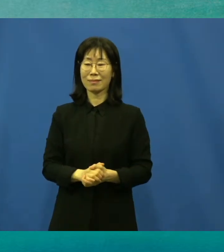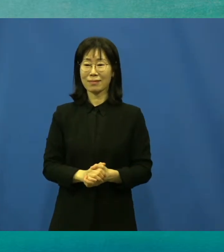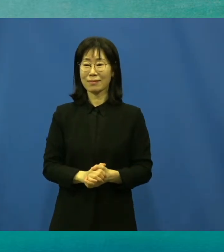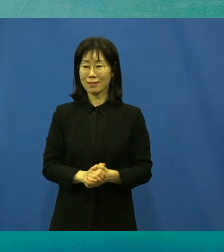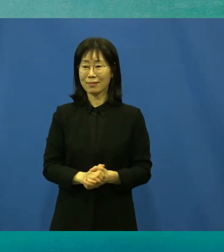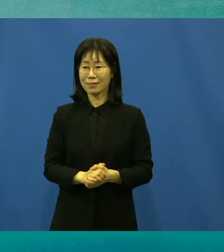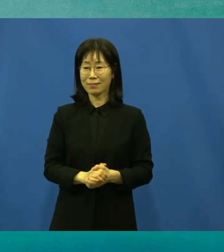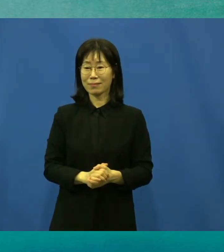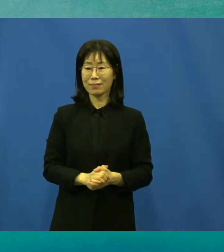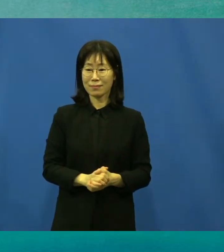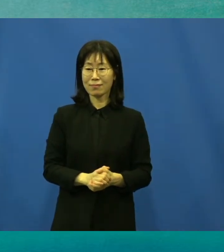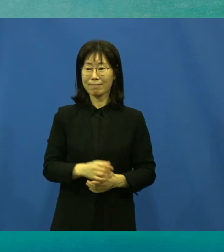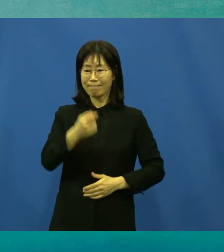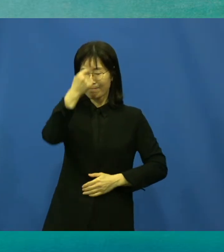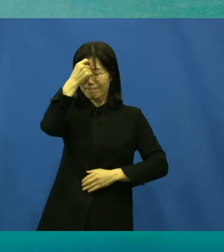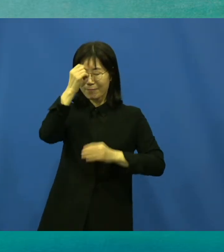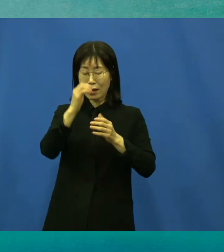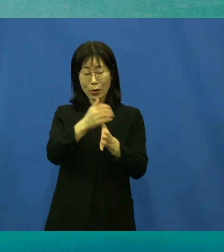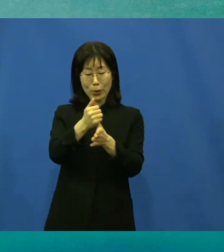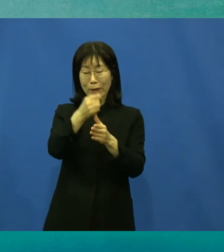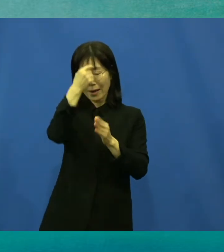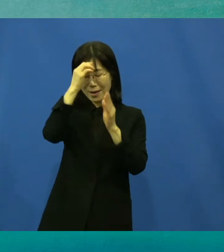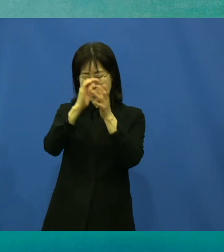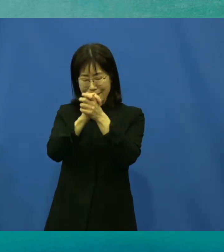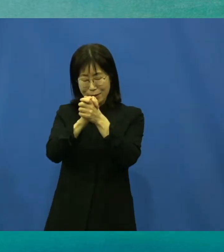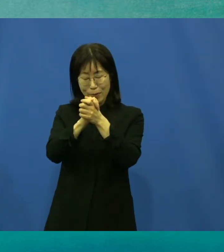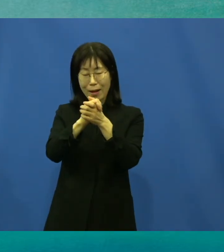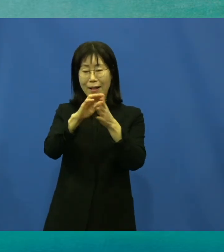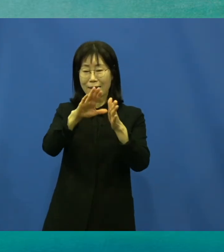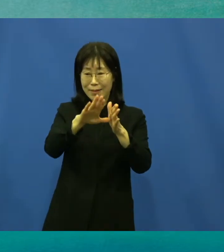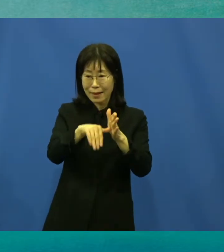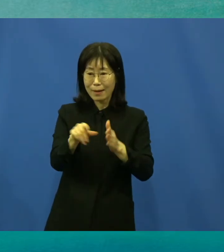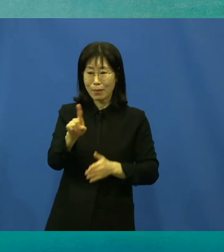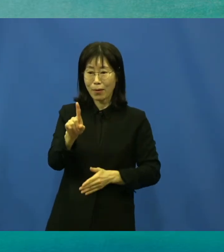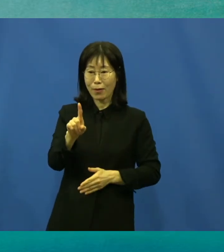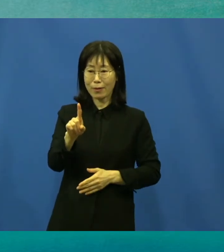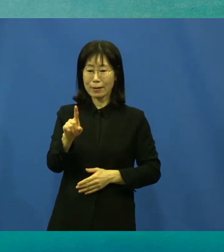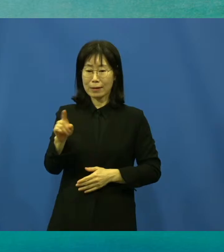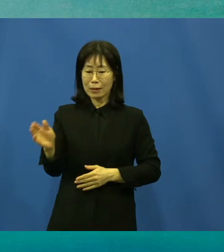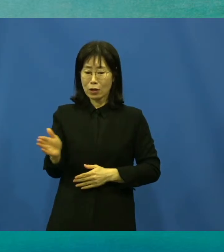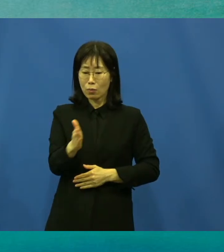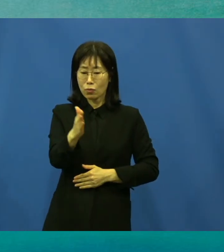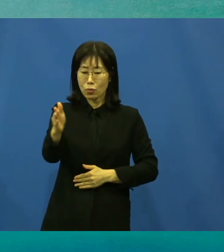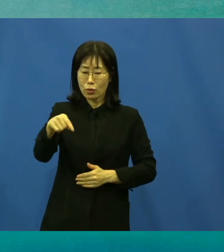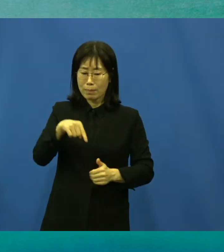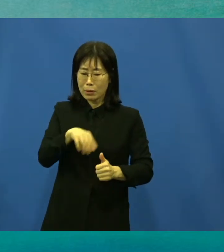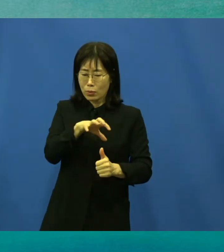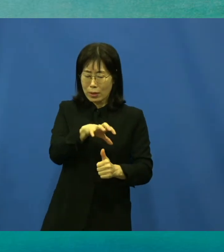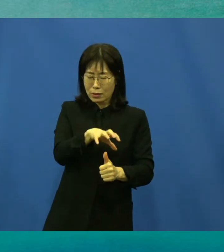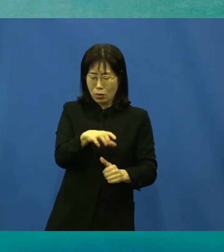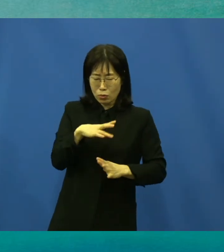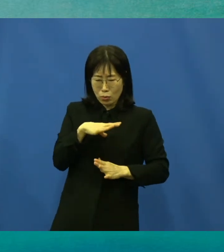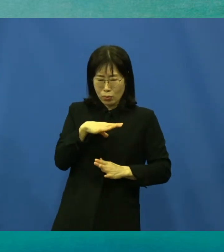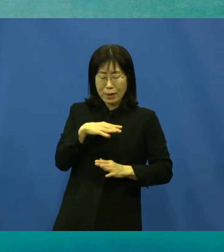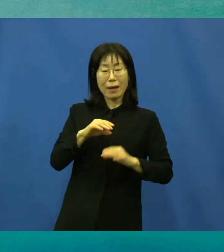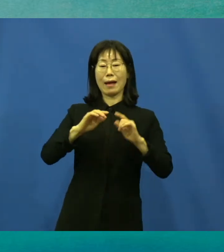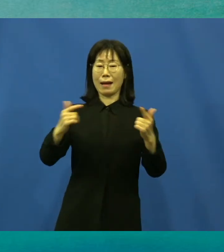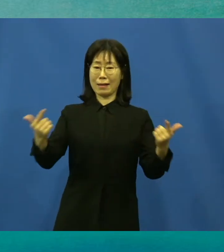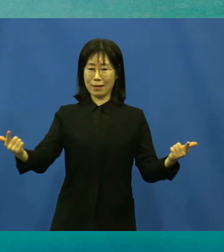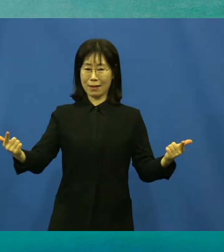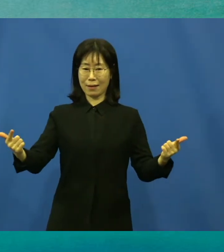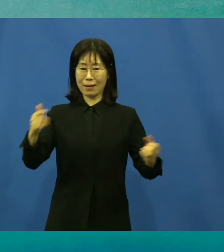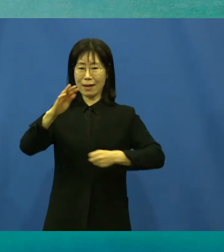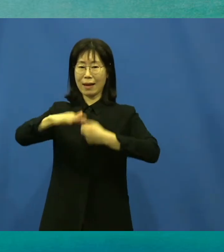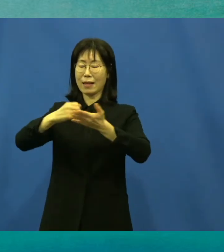기도하는 순간부터 그는 이제 물고기 뱃속에 있는 것이 아니라 그는 하나님 안에 있는 것입니다. 그는 하나님의